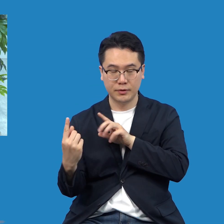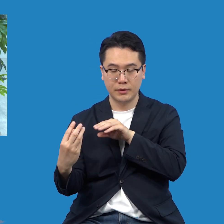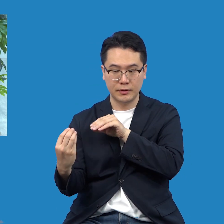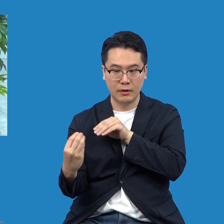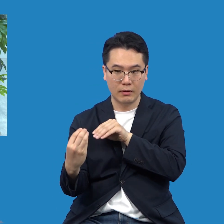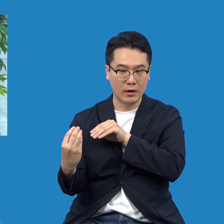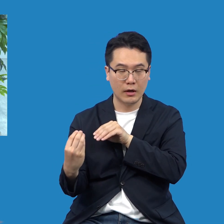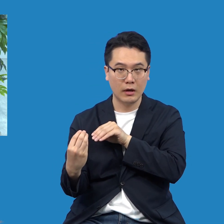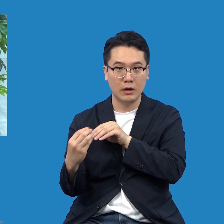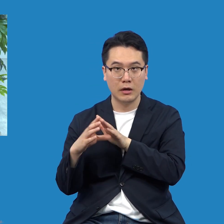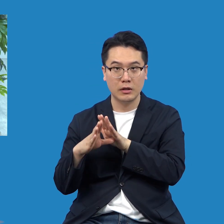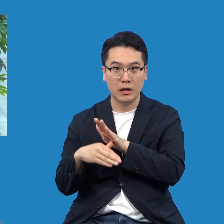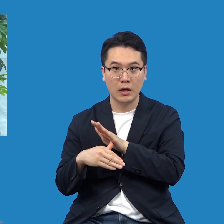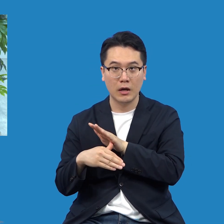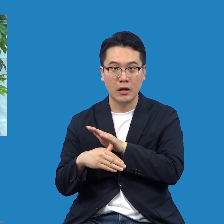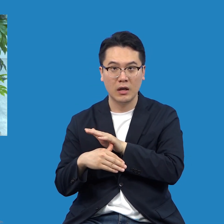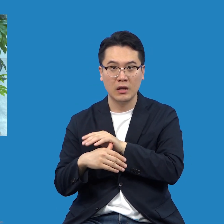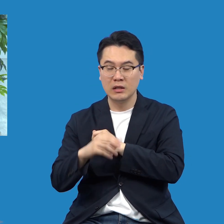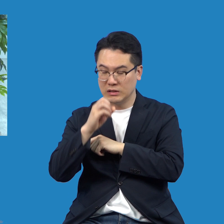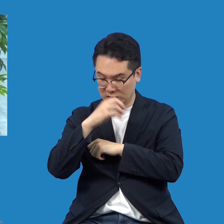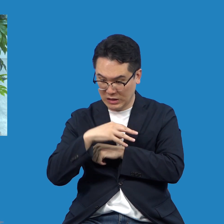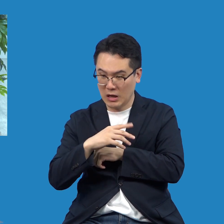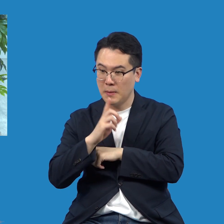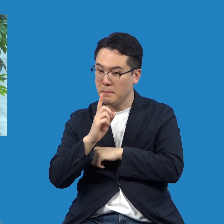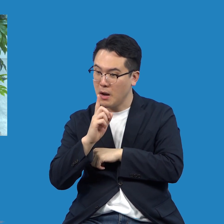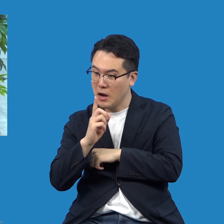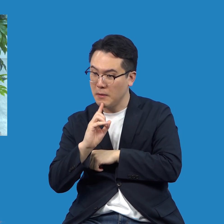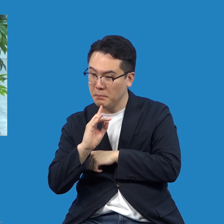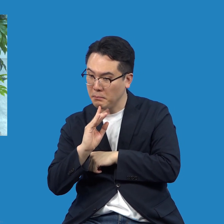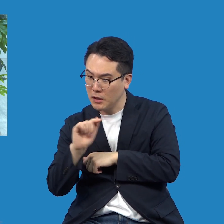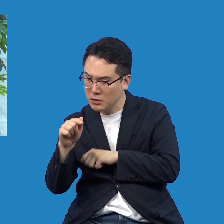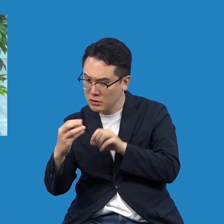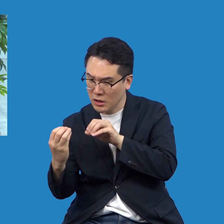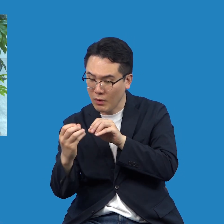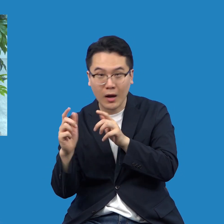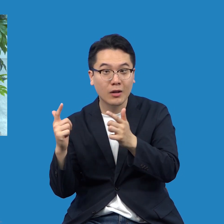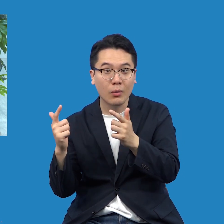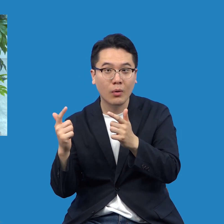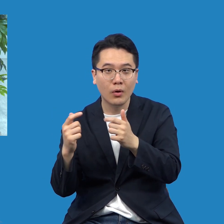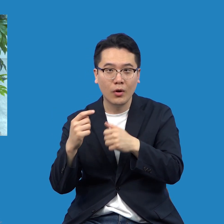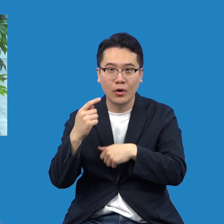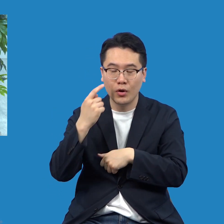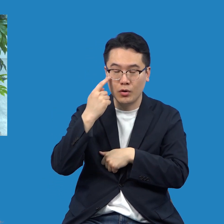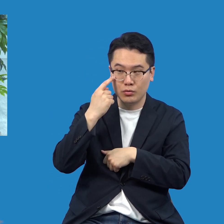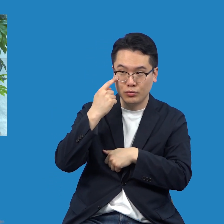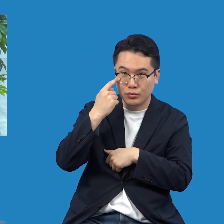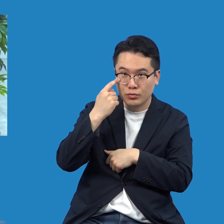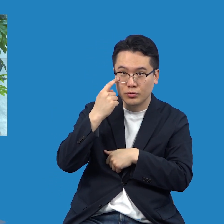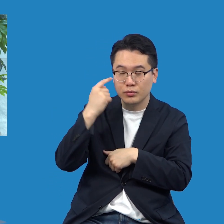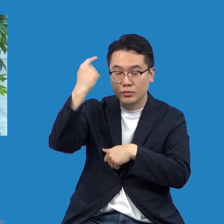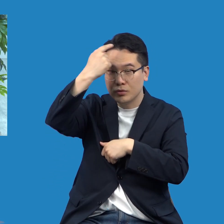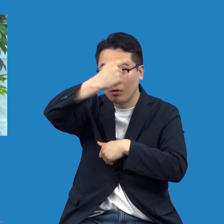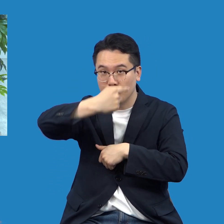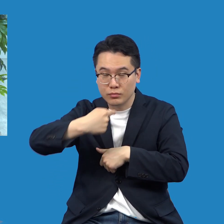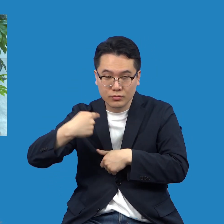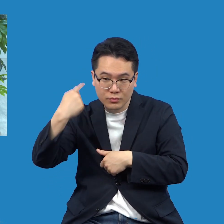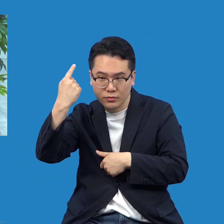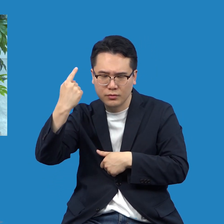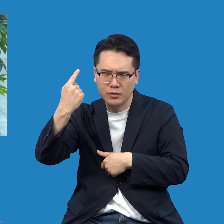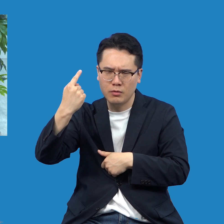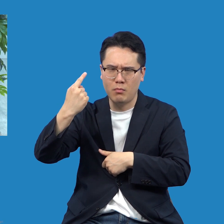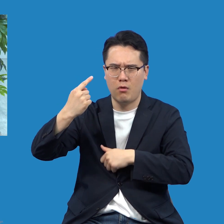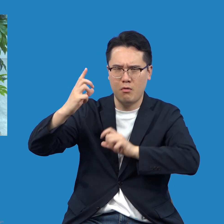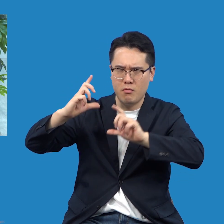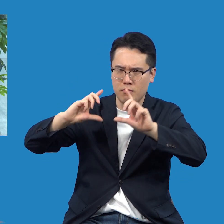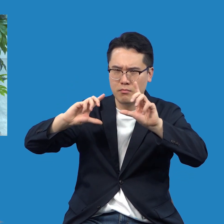우리의 대화가 아니죠. 말로 표현하지 않지만 눈빛으로 말하고 몸짓으로 말하고 우리